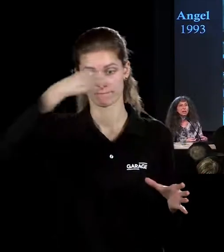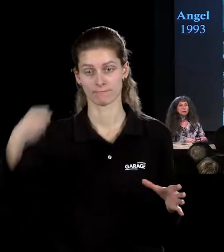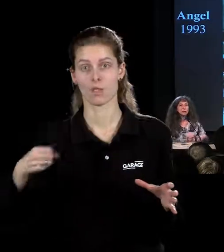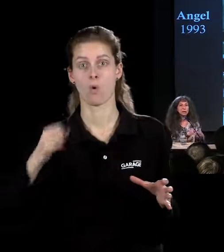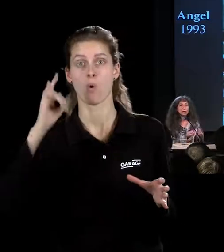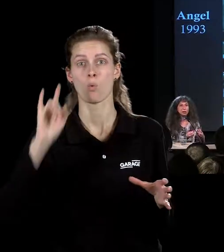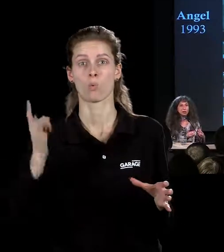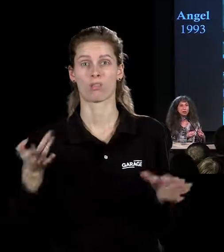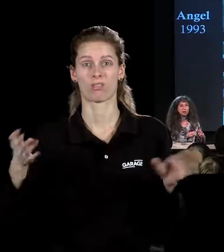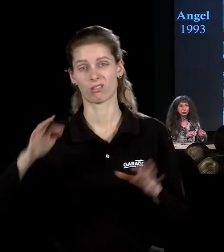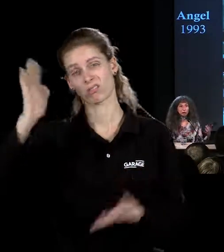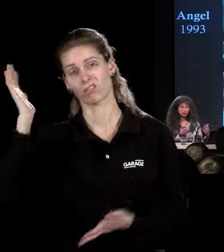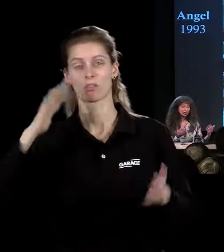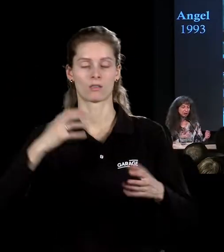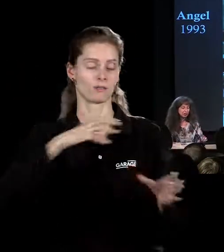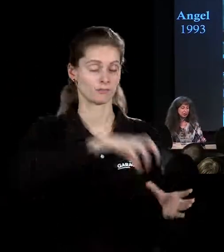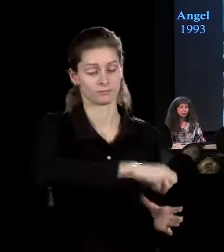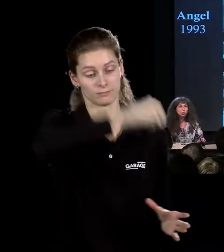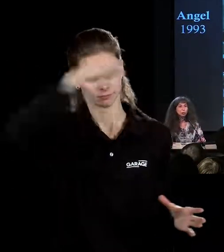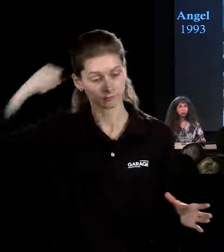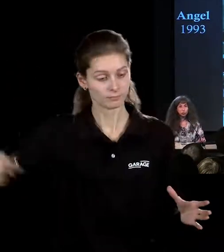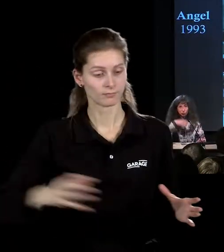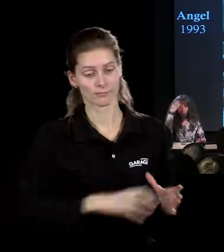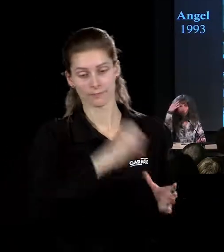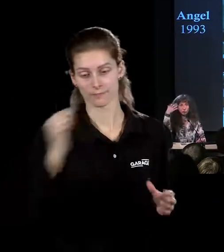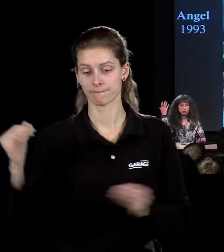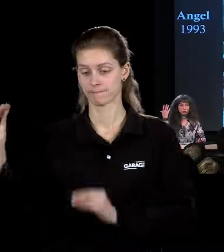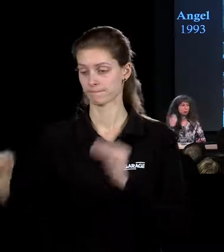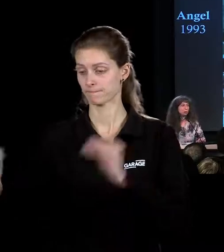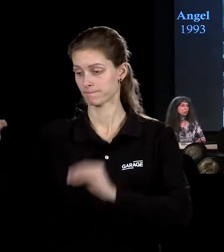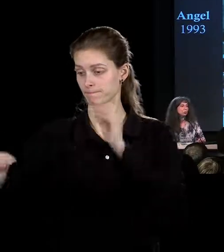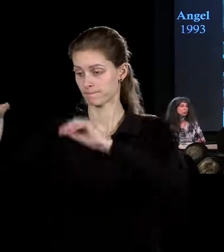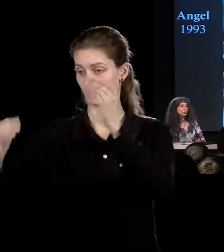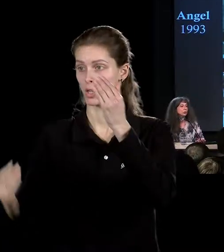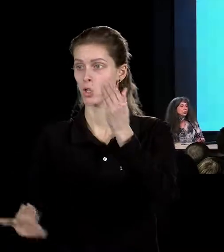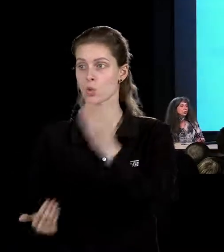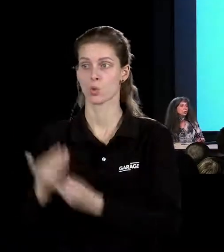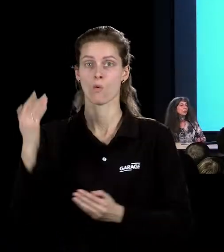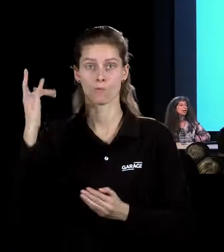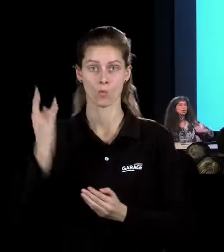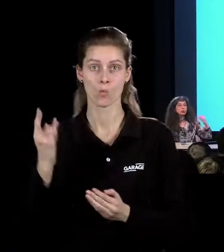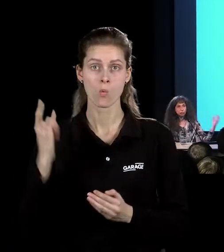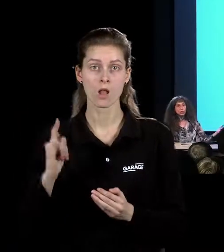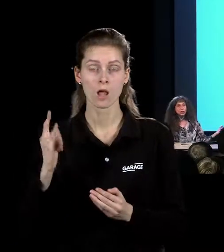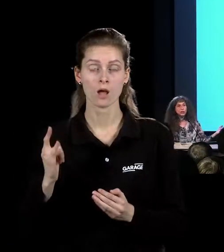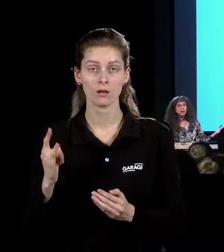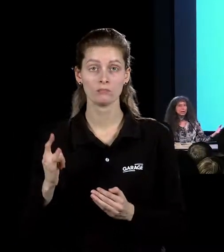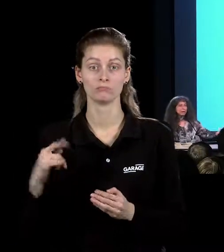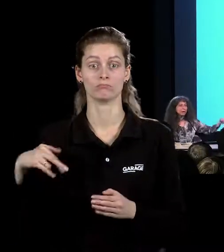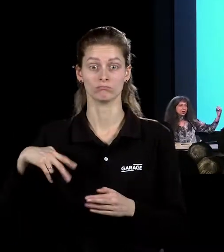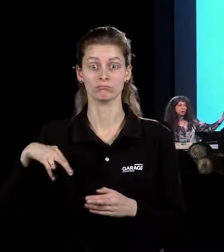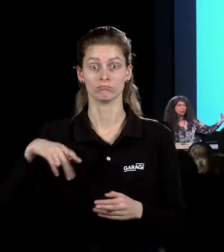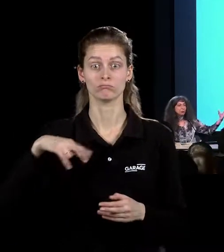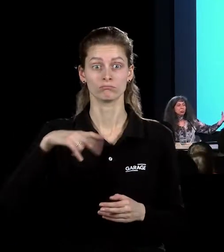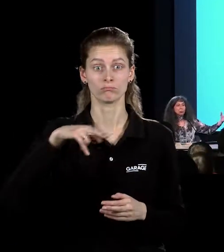тел, собирает из них, из отдельных частей новую целую фигурку, новую целую куклу, идет в музей